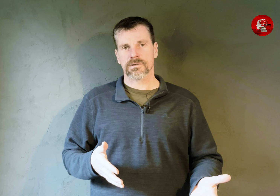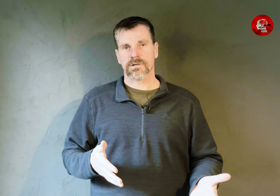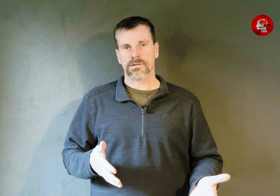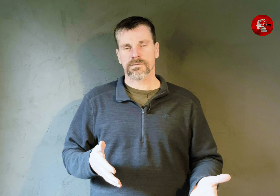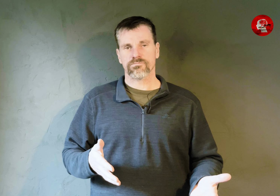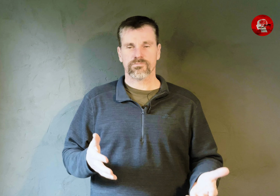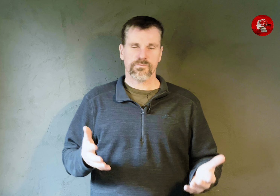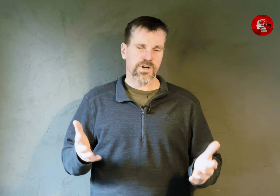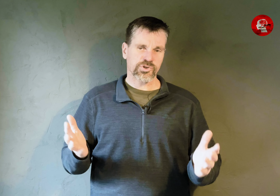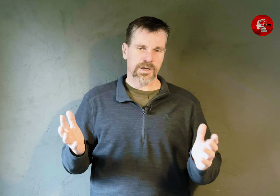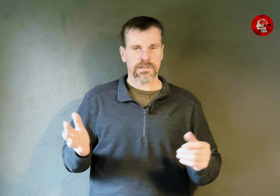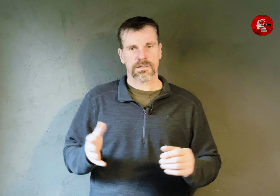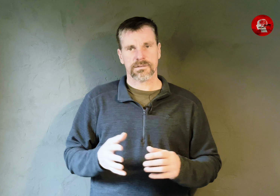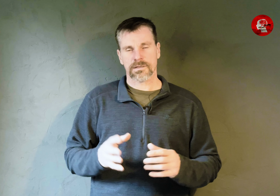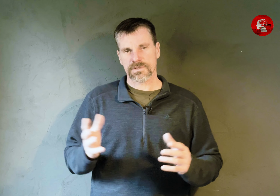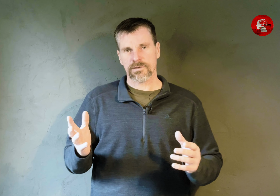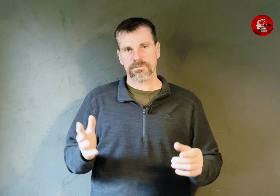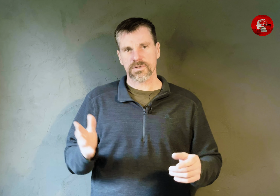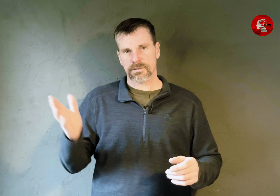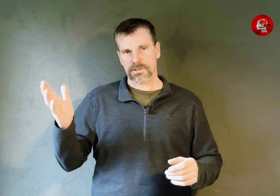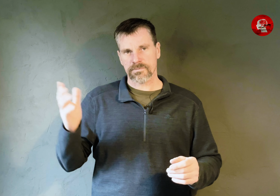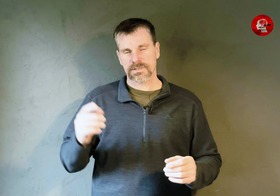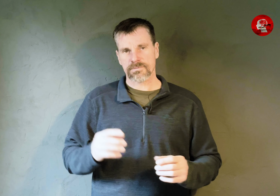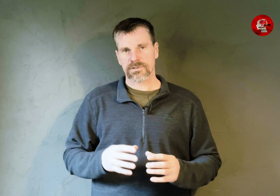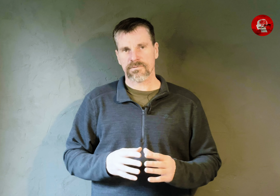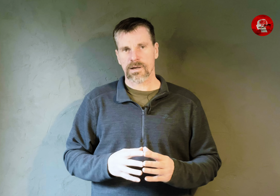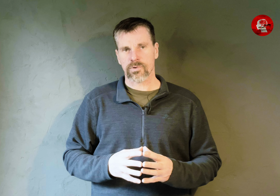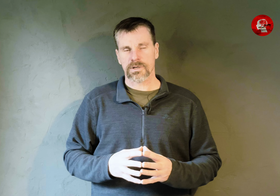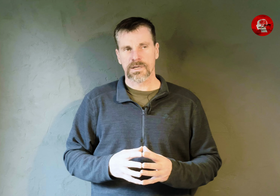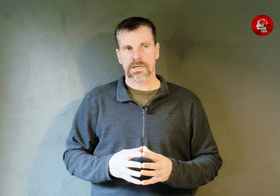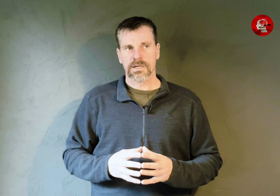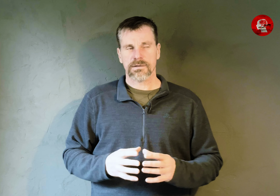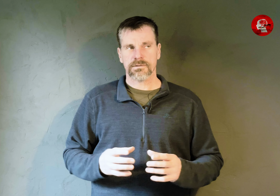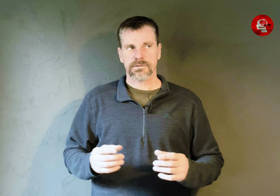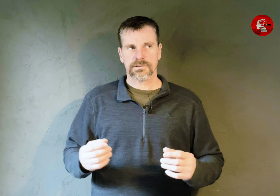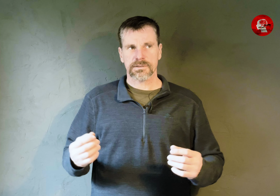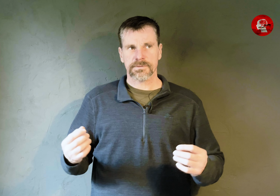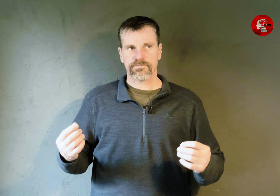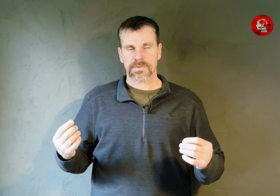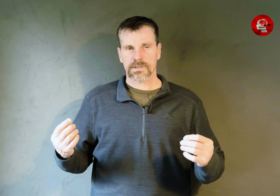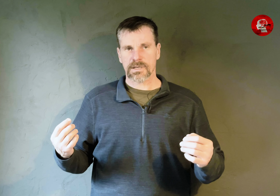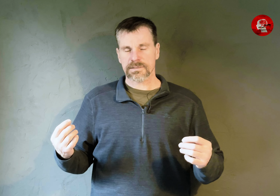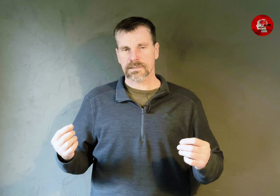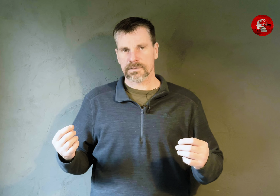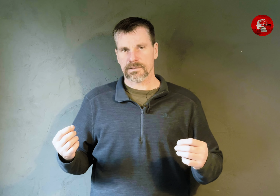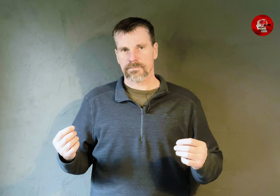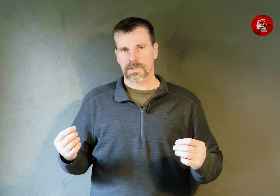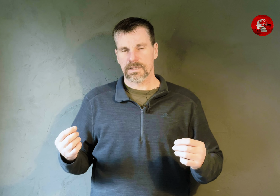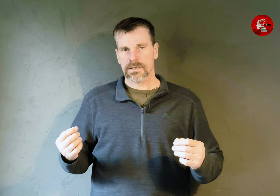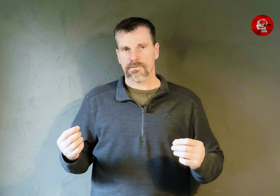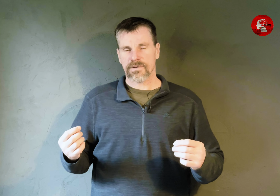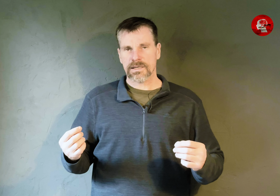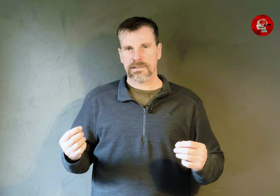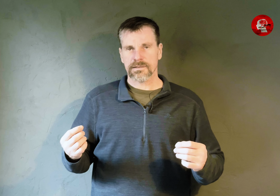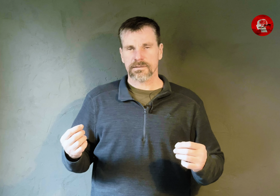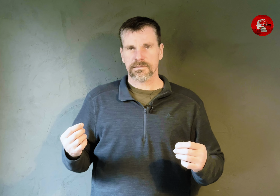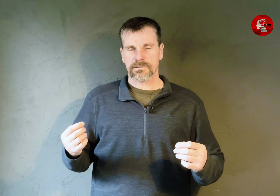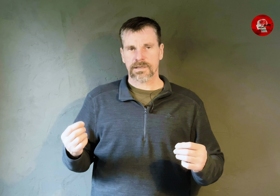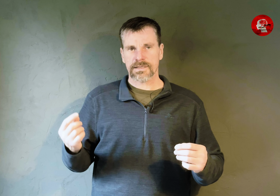wahrscheinlich hat ich habe es nicht ausprobiert aber ich nehme es jetzt mal aus der werbung und das ist richtig weil das